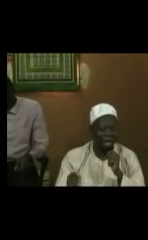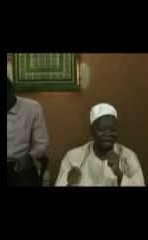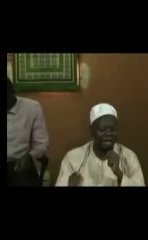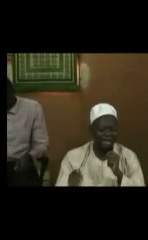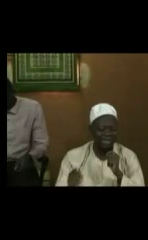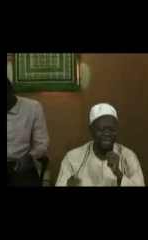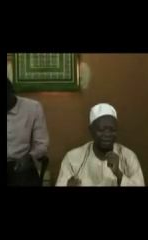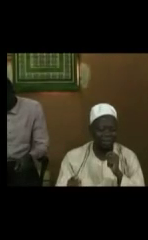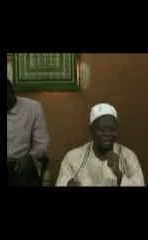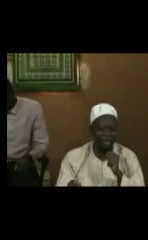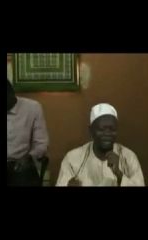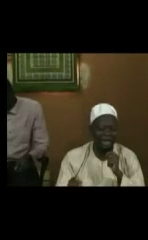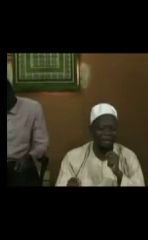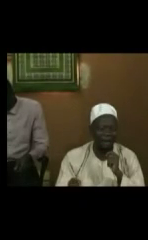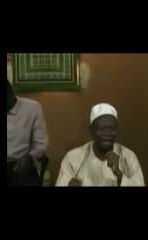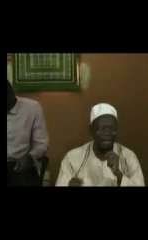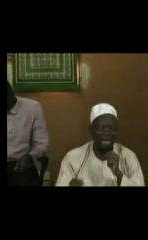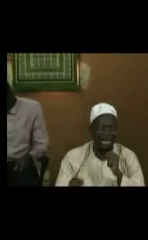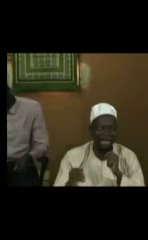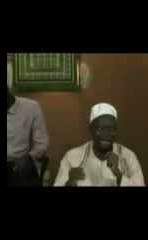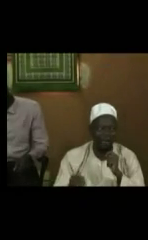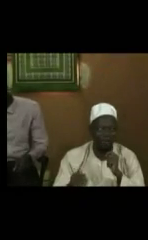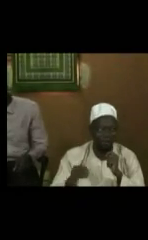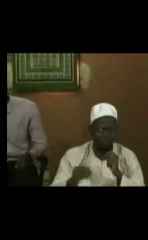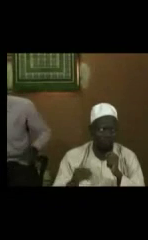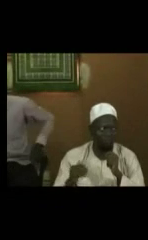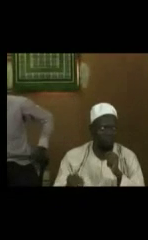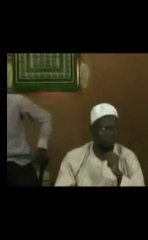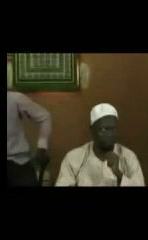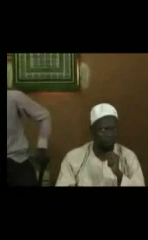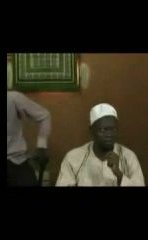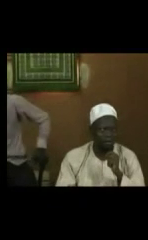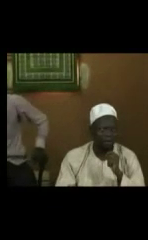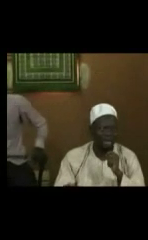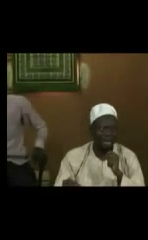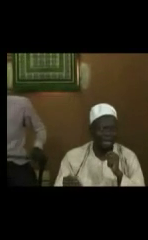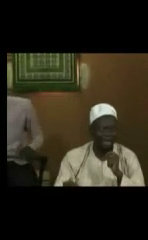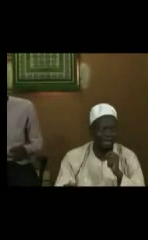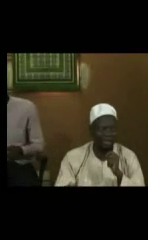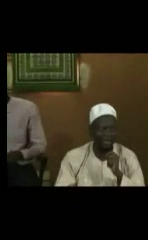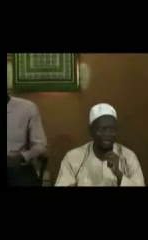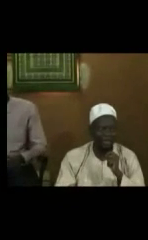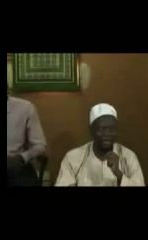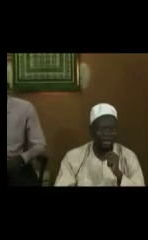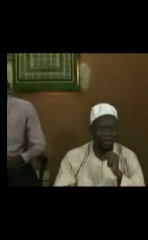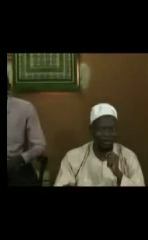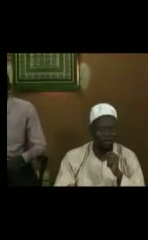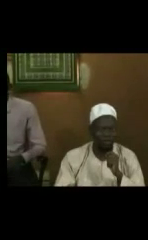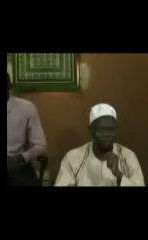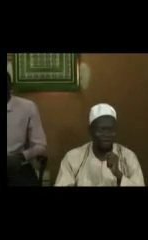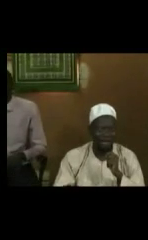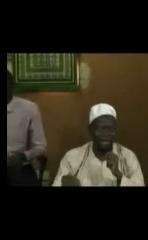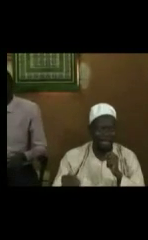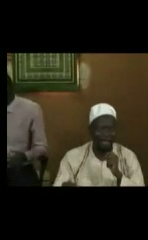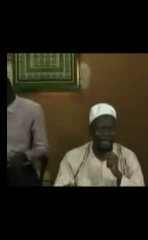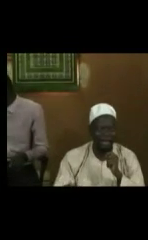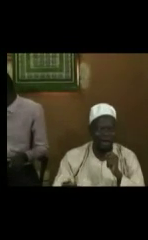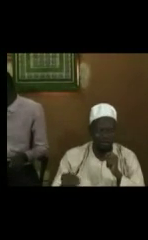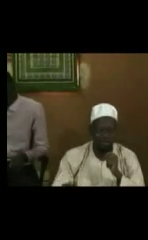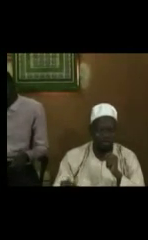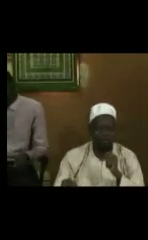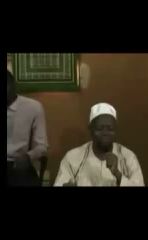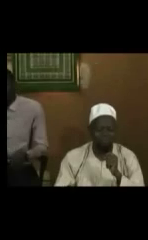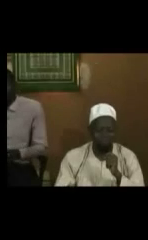e ni ese pe te ba ge irun ku te ki irun te ge